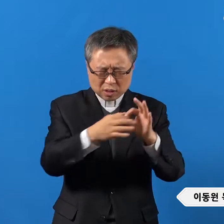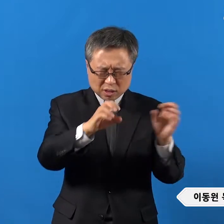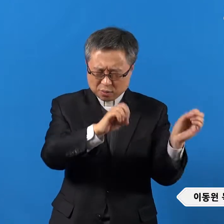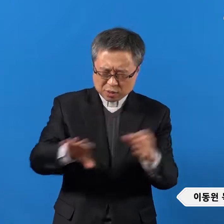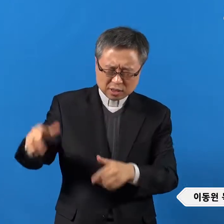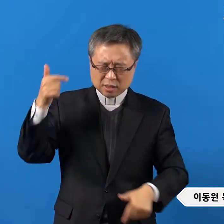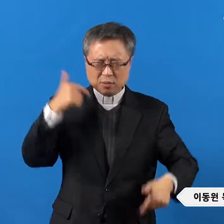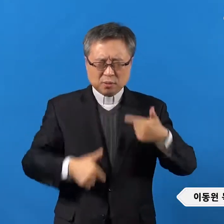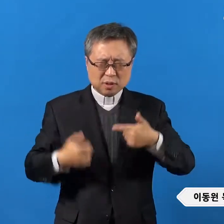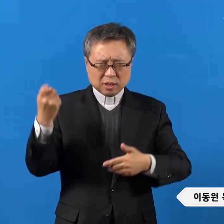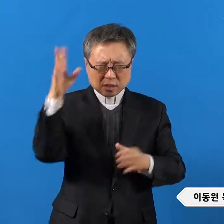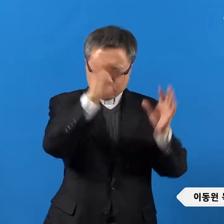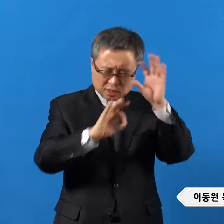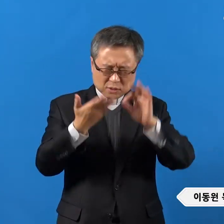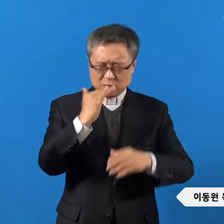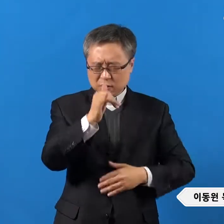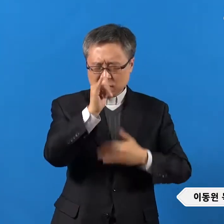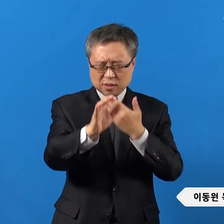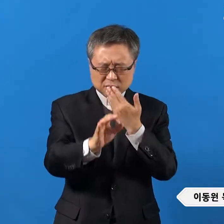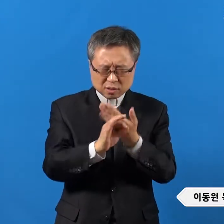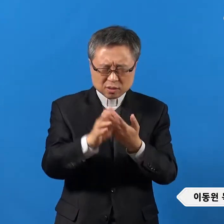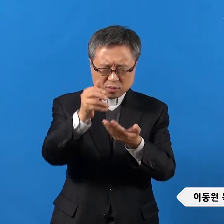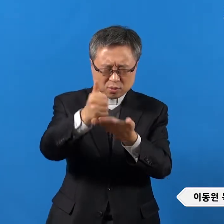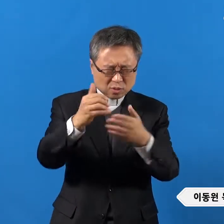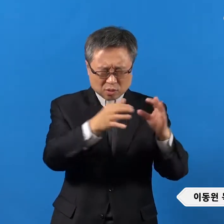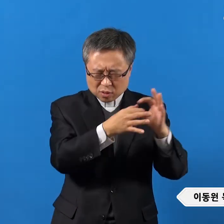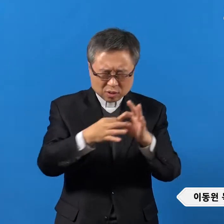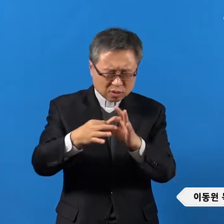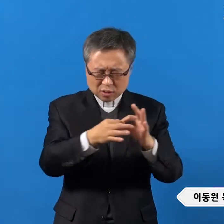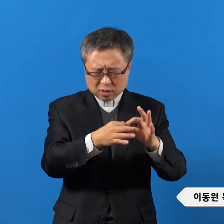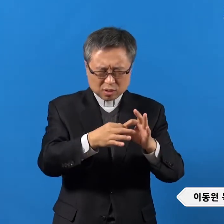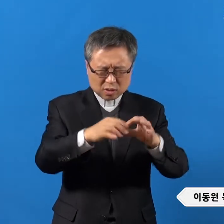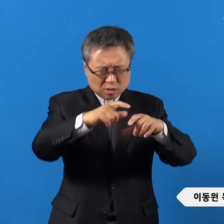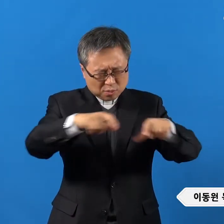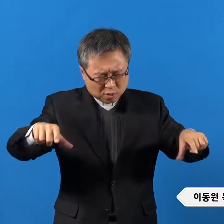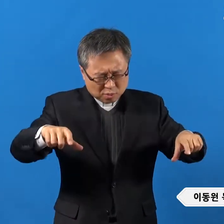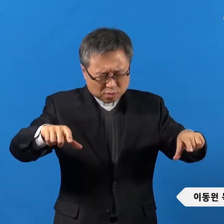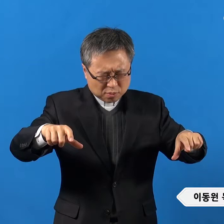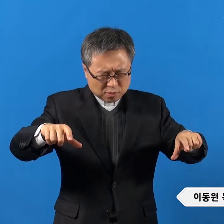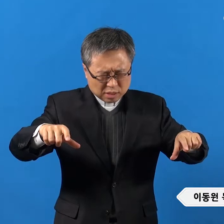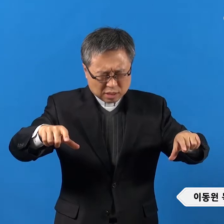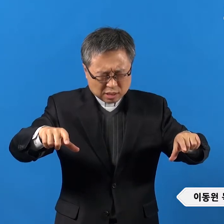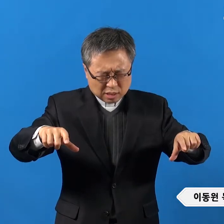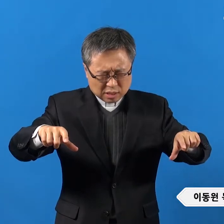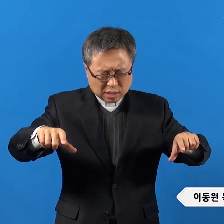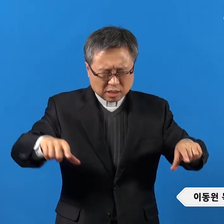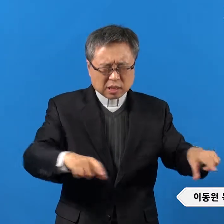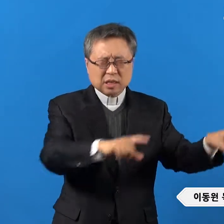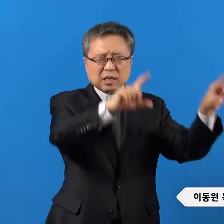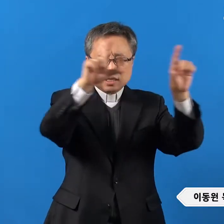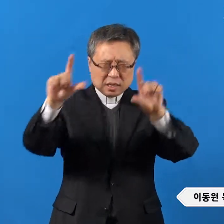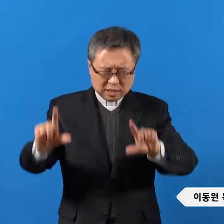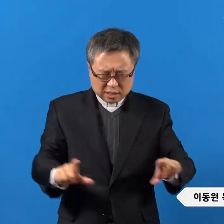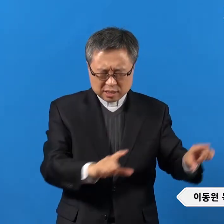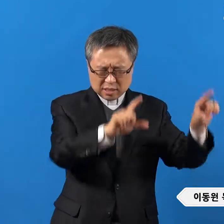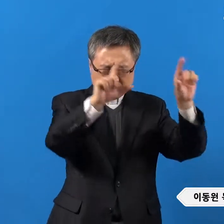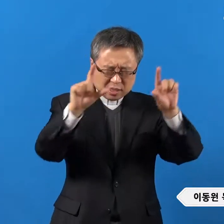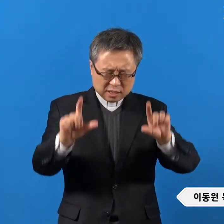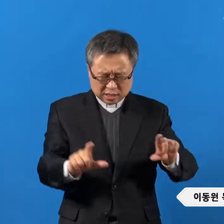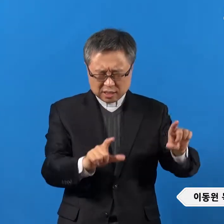수 있다면, 그분을 통해 평범한 일상이 하루하루가 보석 같은 특별한 날마다가 될